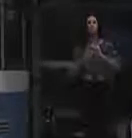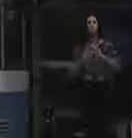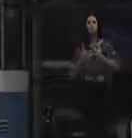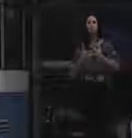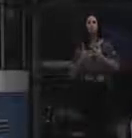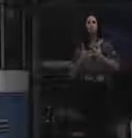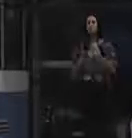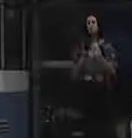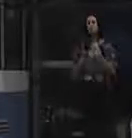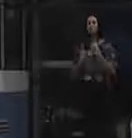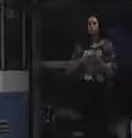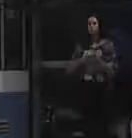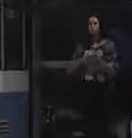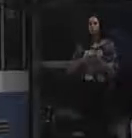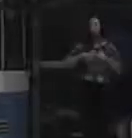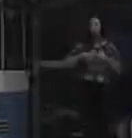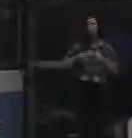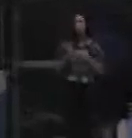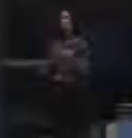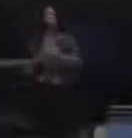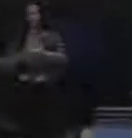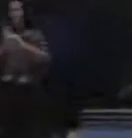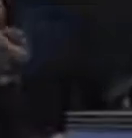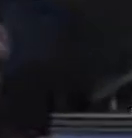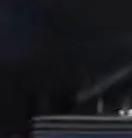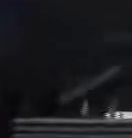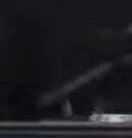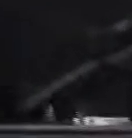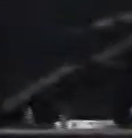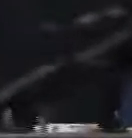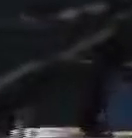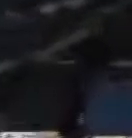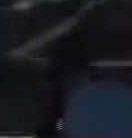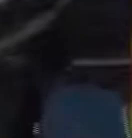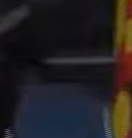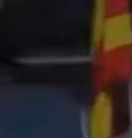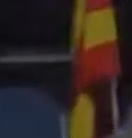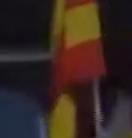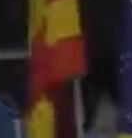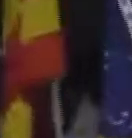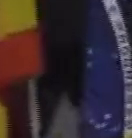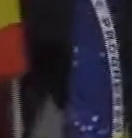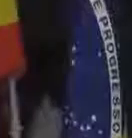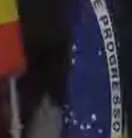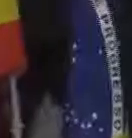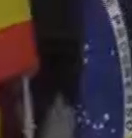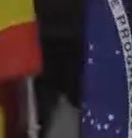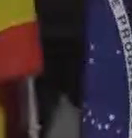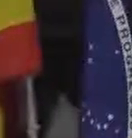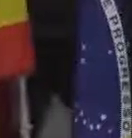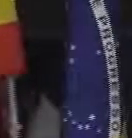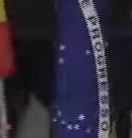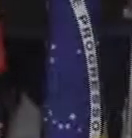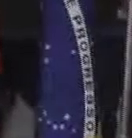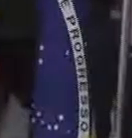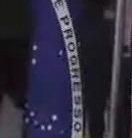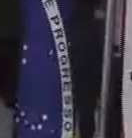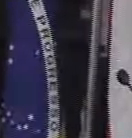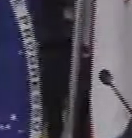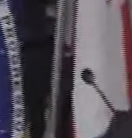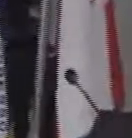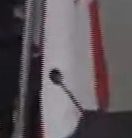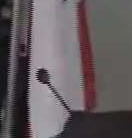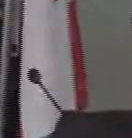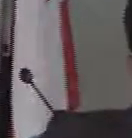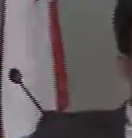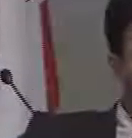arrendamento mercantil previsto nesta lei, entregue fora do prazo, com dados inexatos ou incompletos